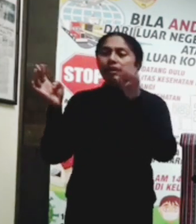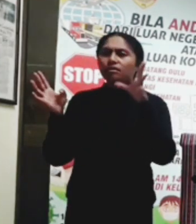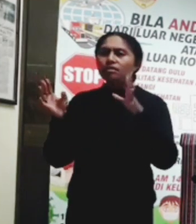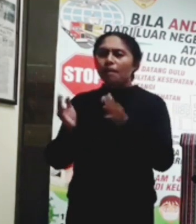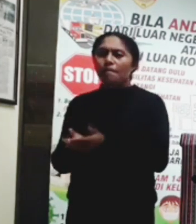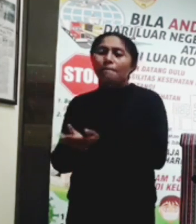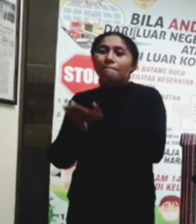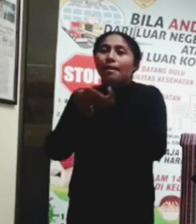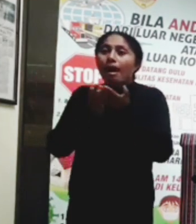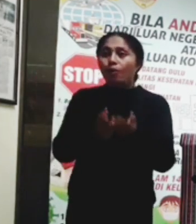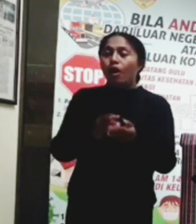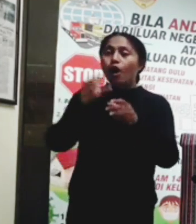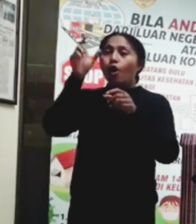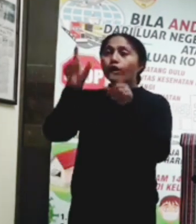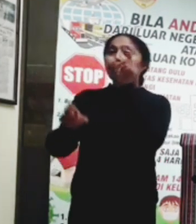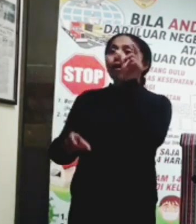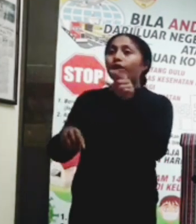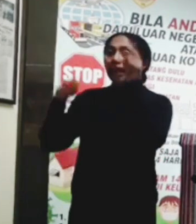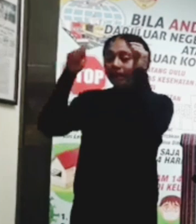Timor Leste